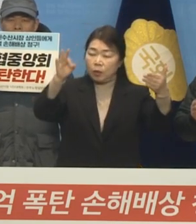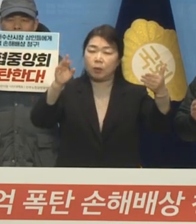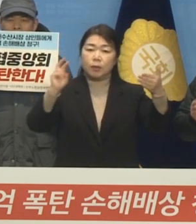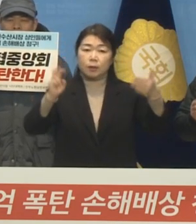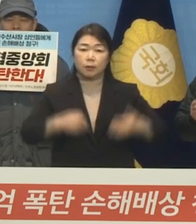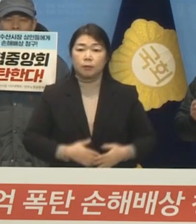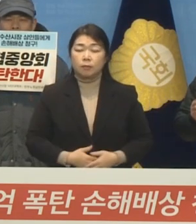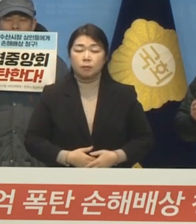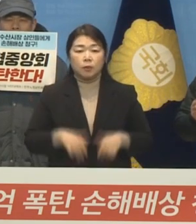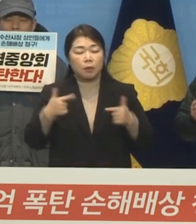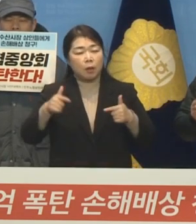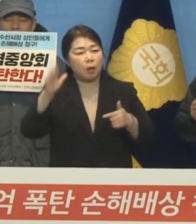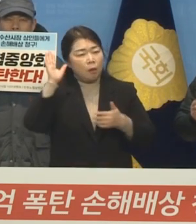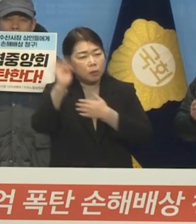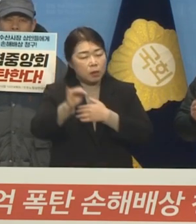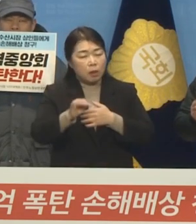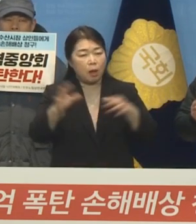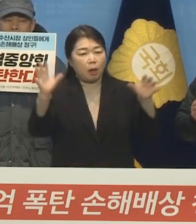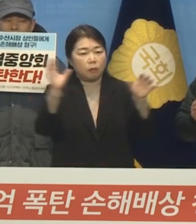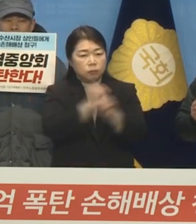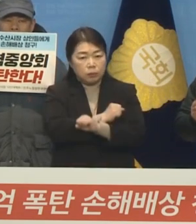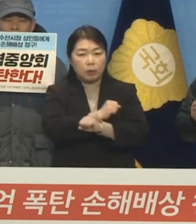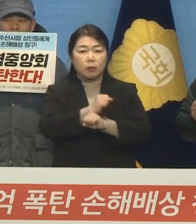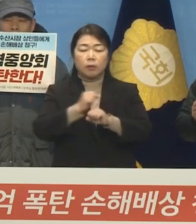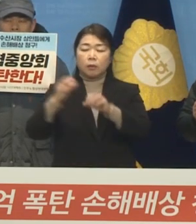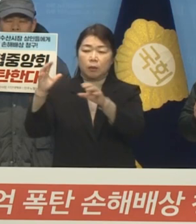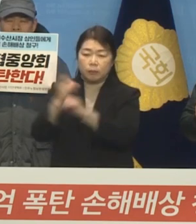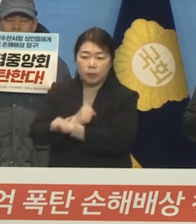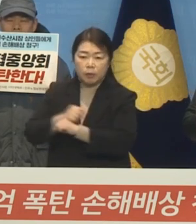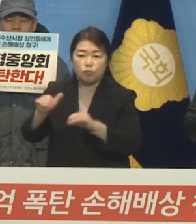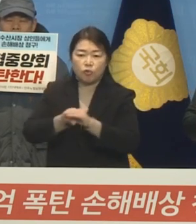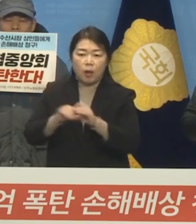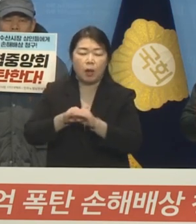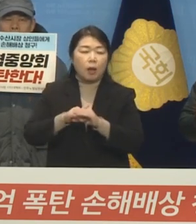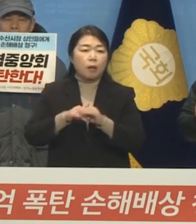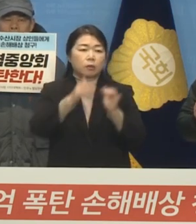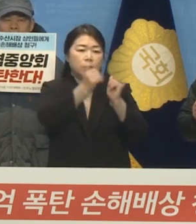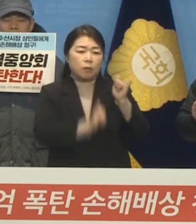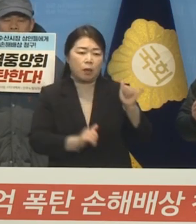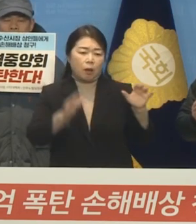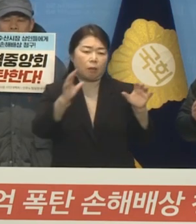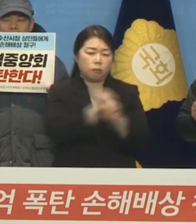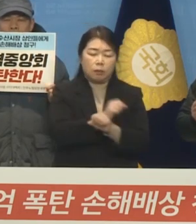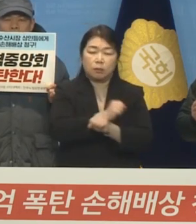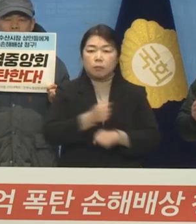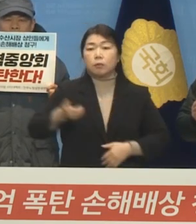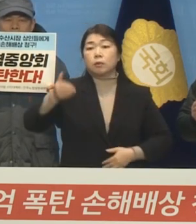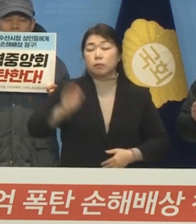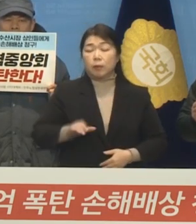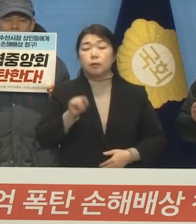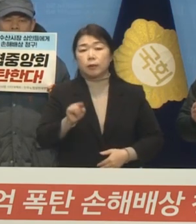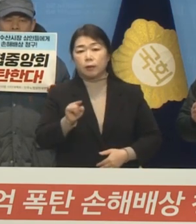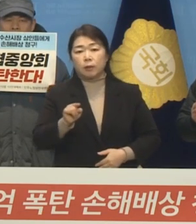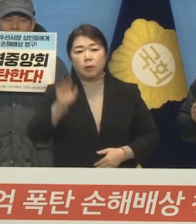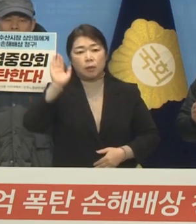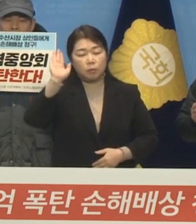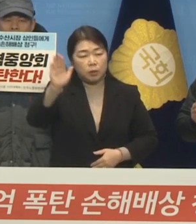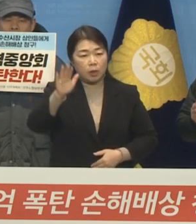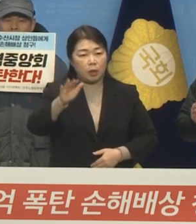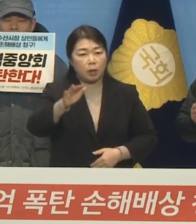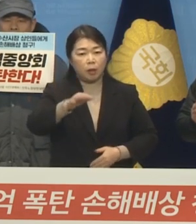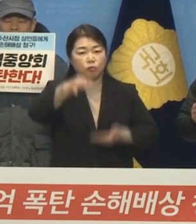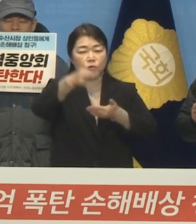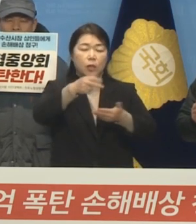위해서 지자체별로 문화유산을 지키려는 노력들이 있는데요. 그게 바로 미래유산